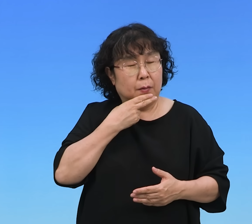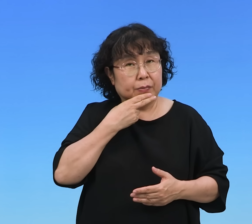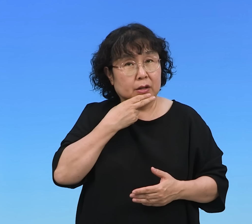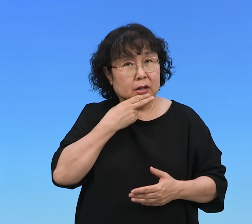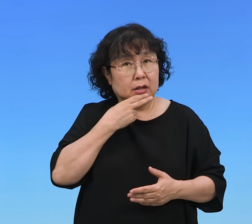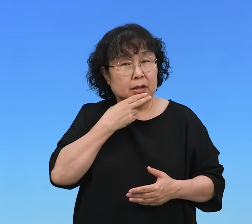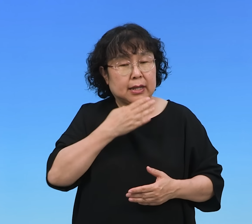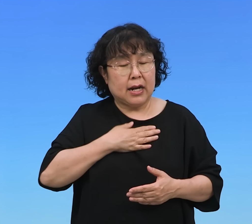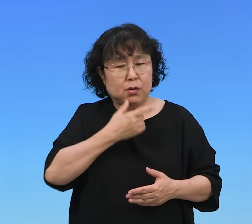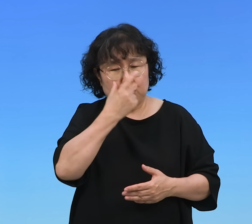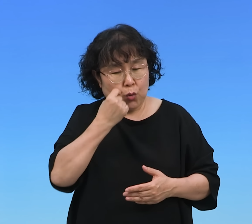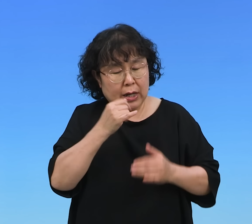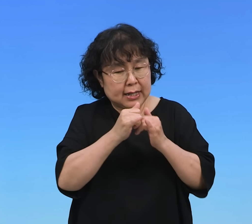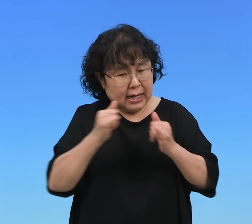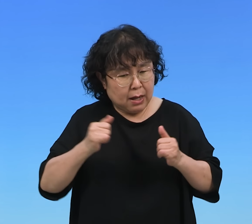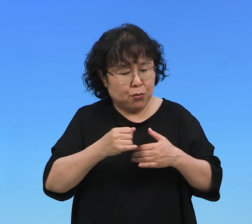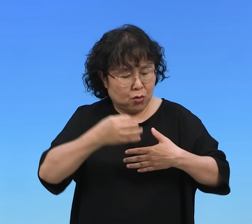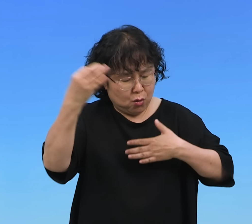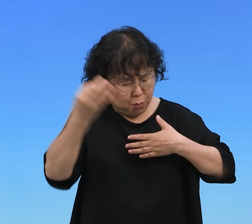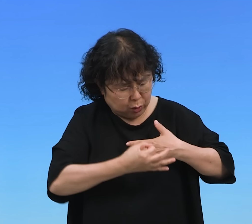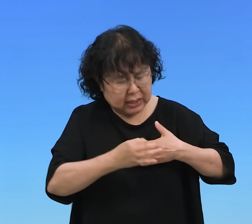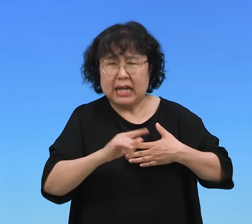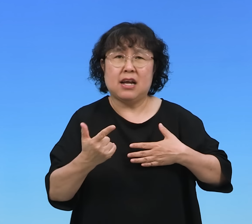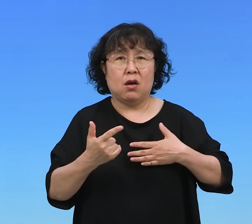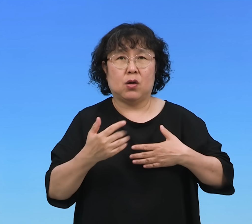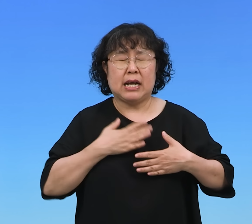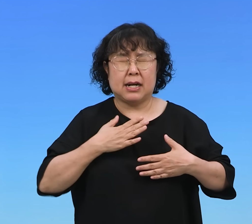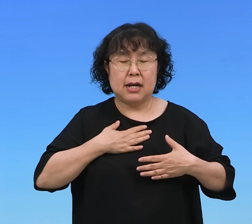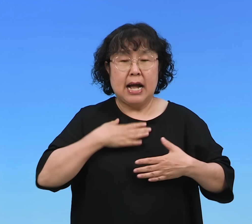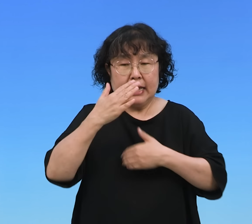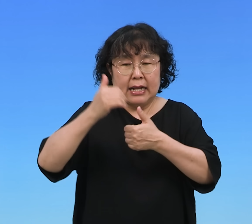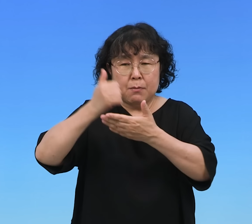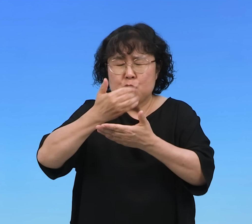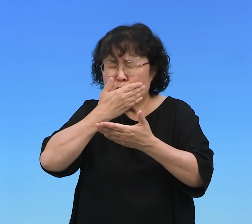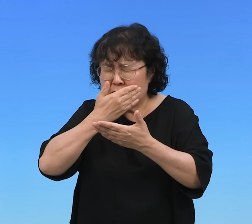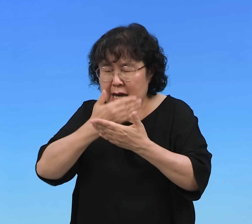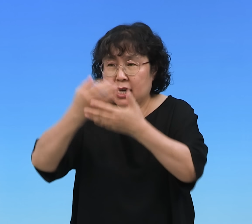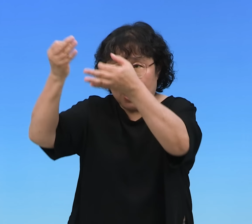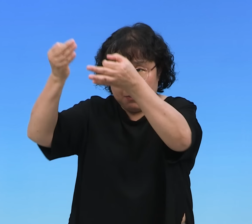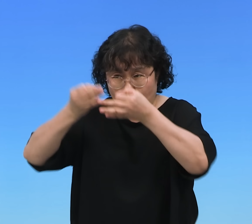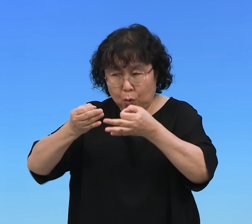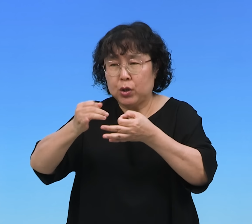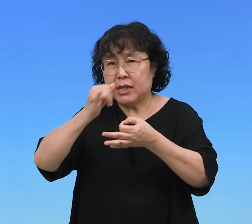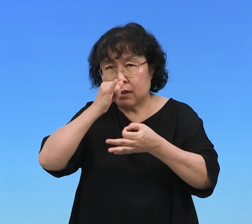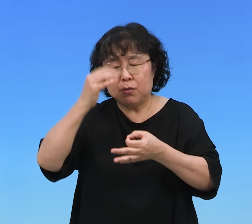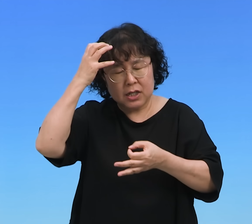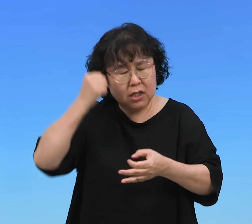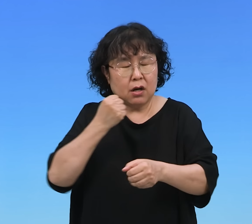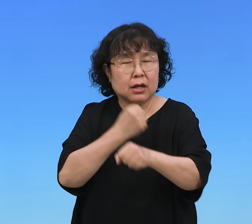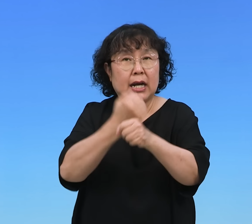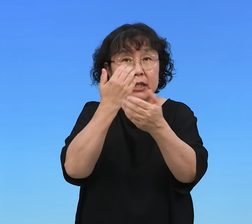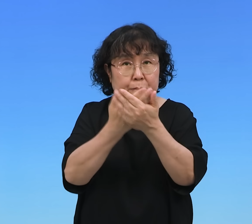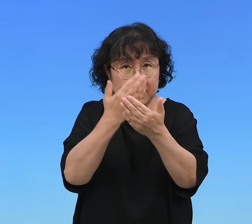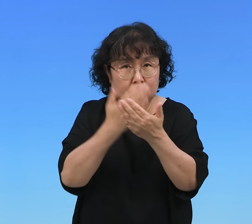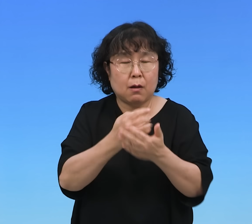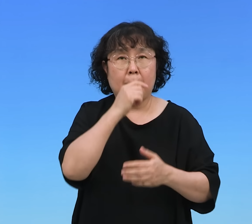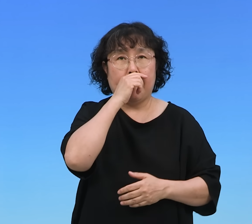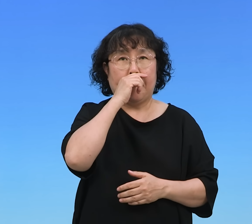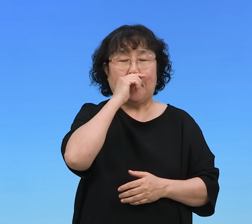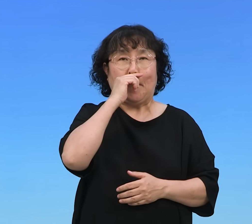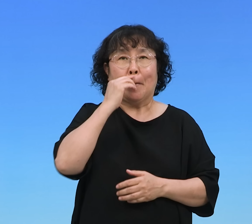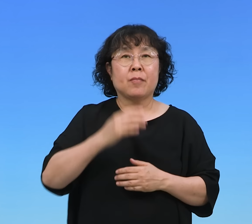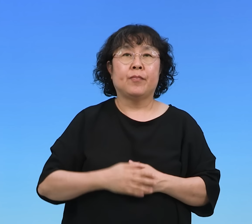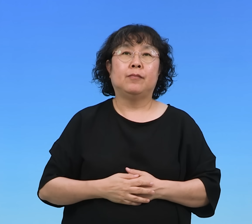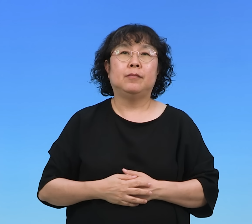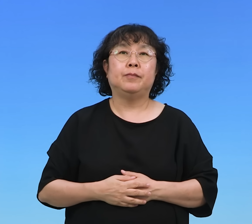줄 믿으시기를 바랍니다. 저는 오늘 2학기가 시작되면서 참 이 야베스를 여름 내내 묵상하고 또